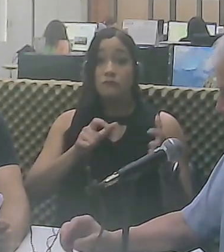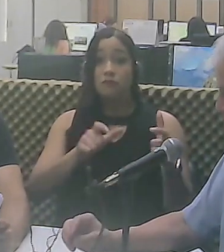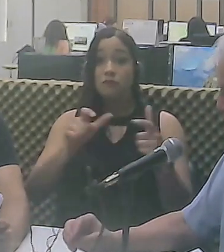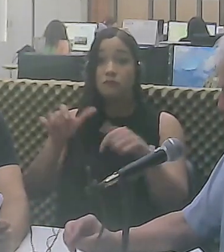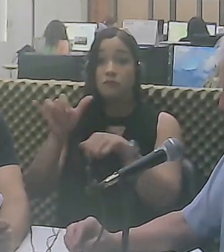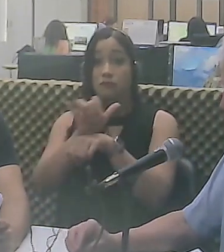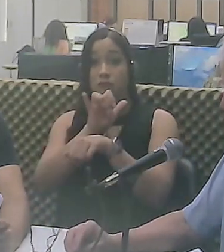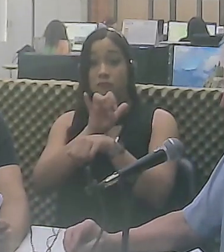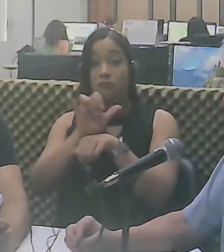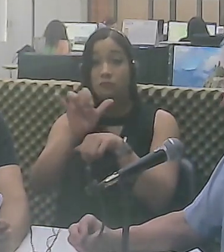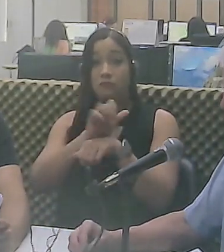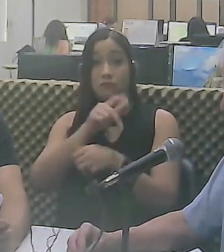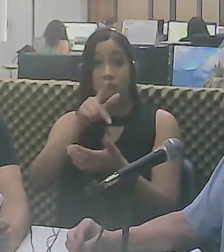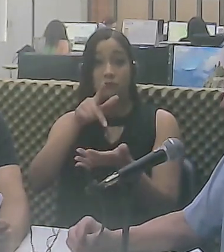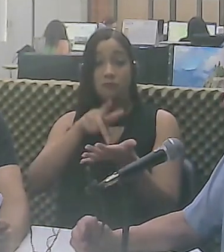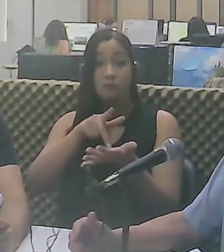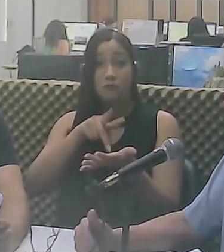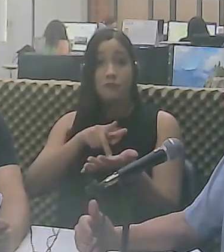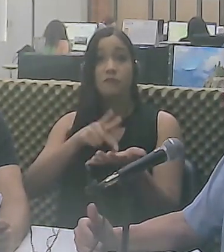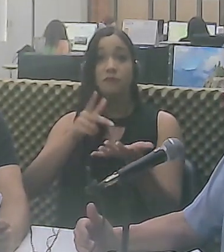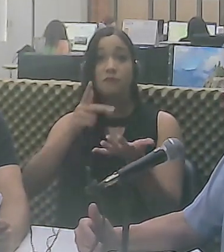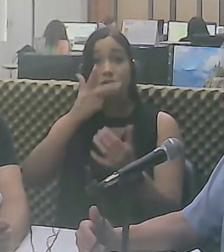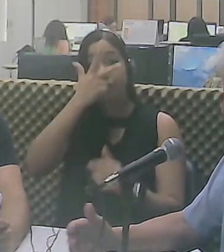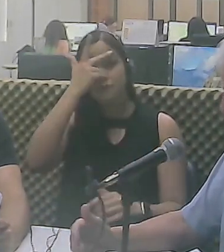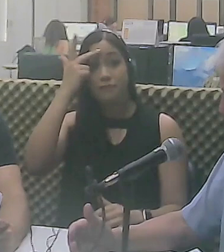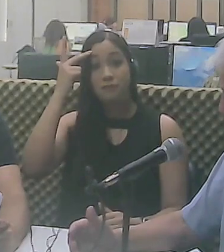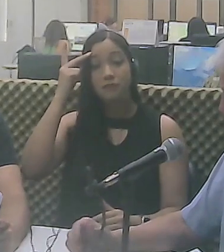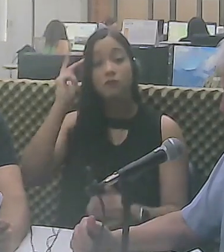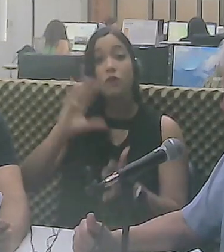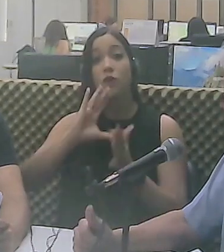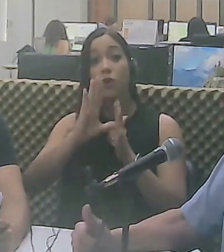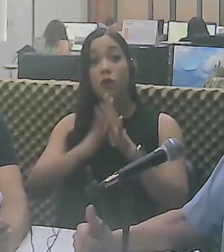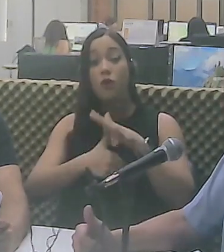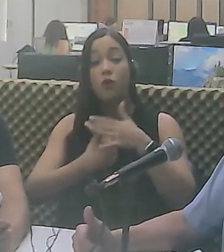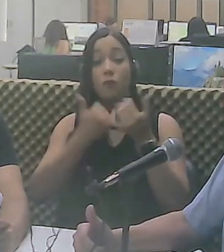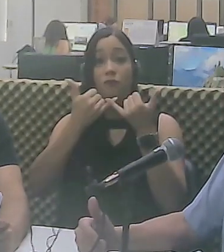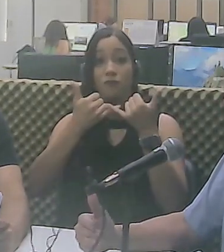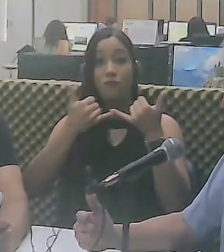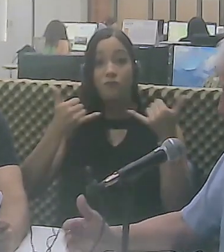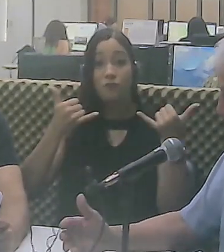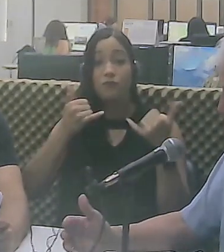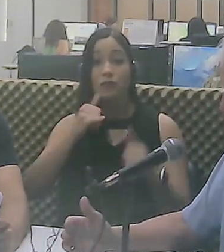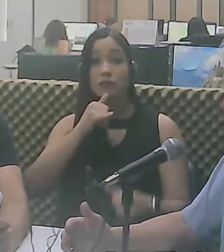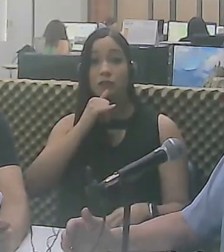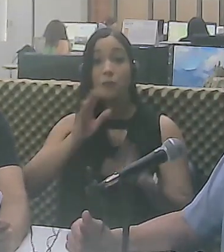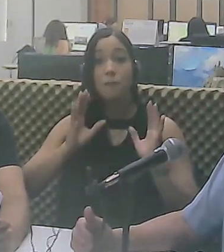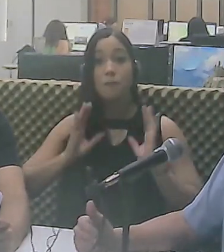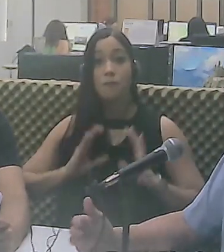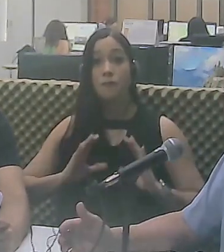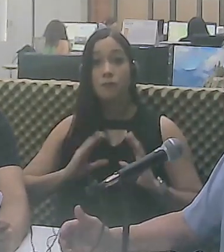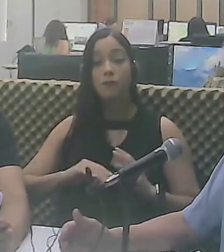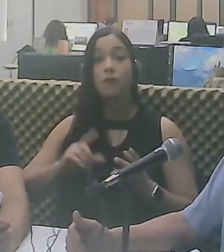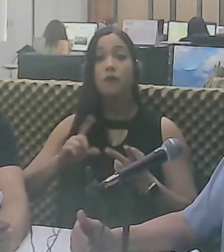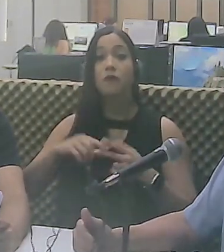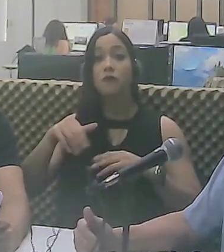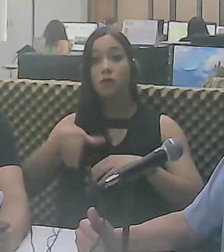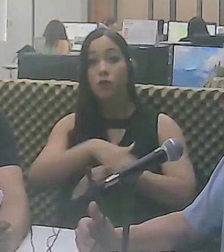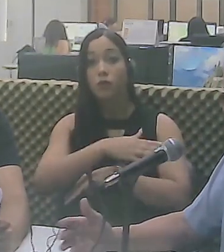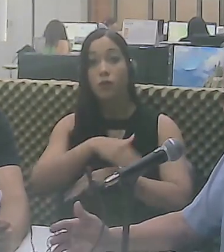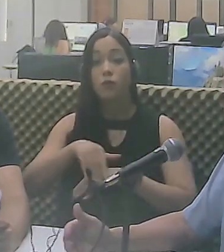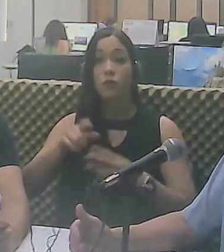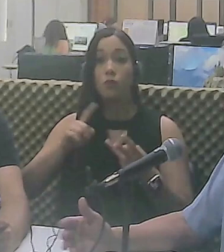estratégicos que realmente Tragam com que as pessoas furtam esses locais por exemplo como praças Avenidas